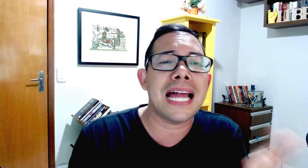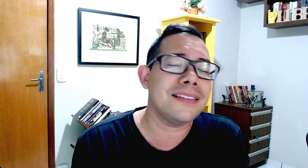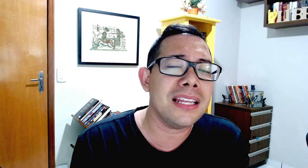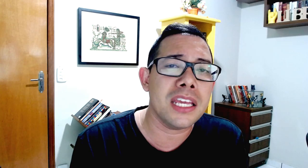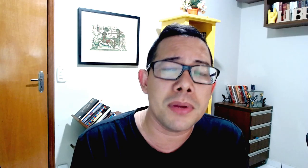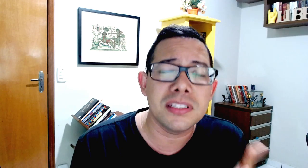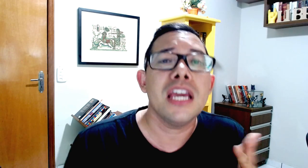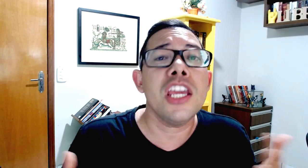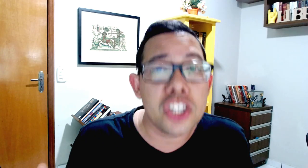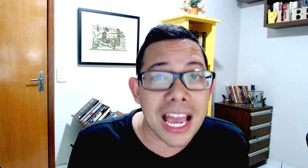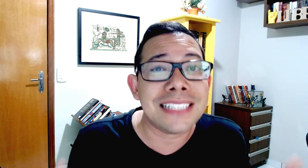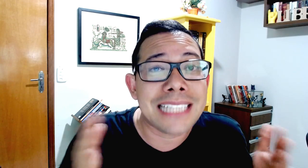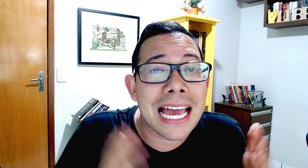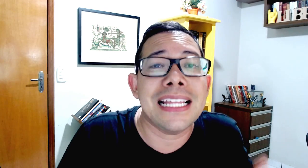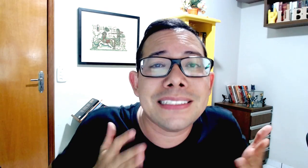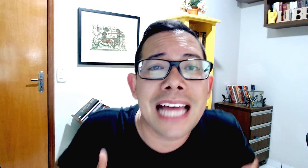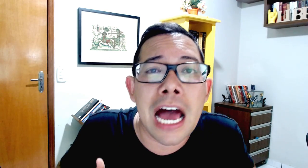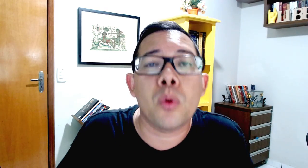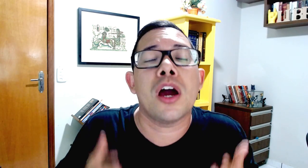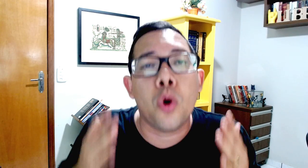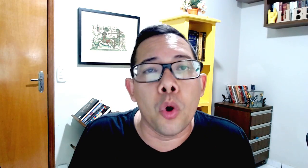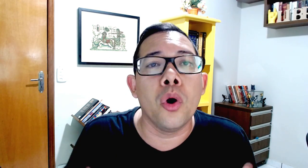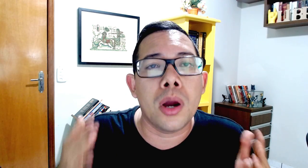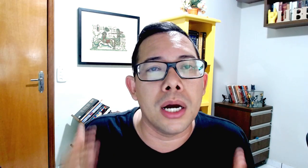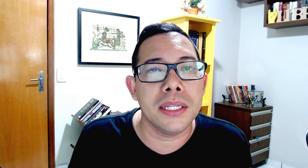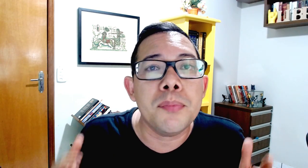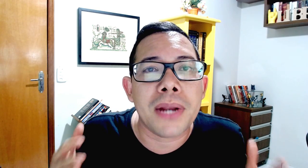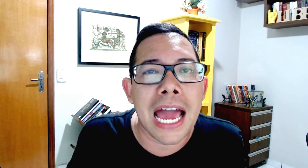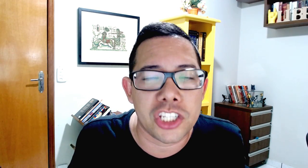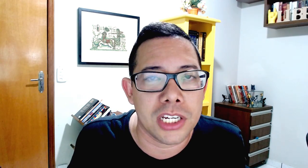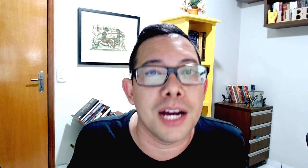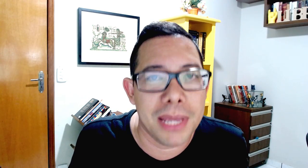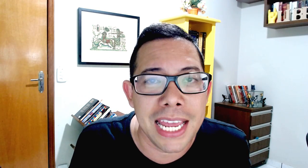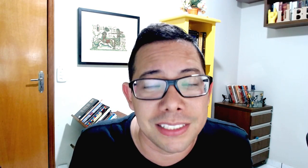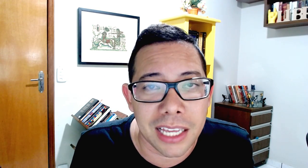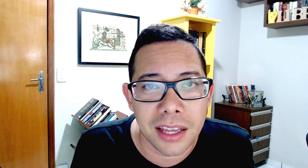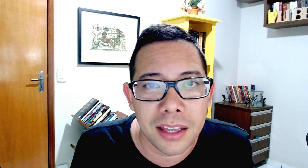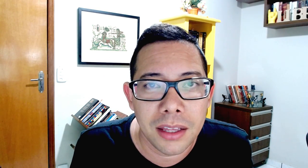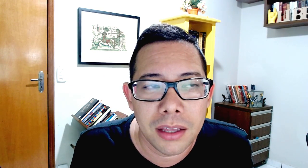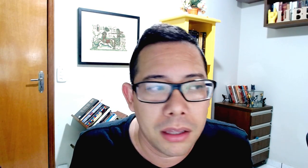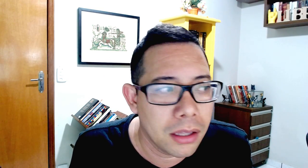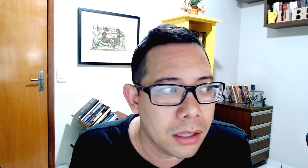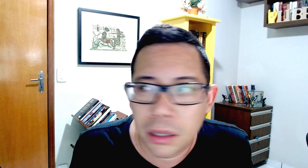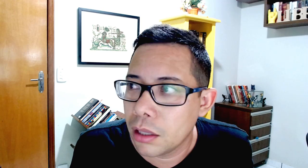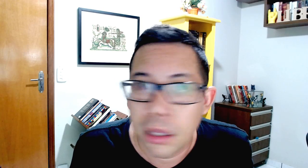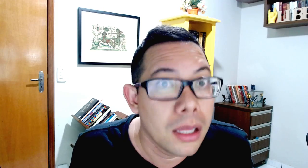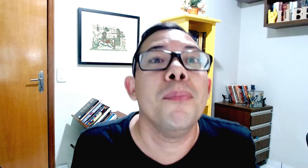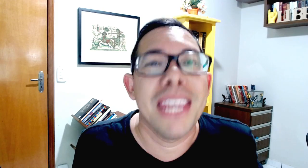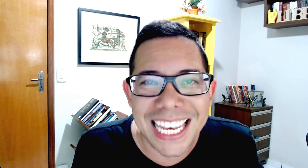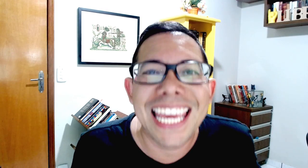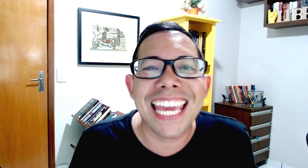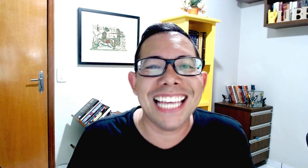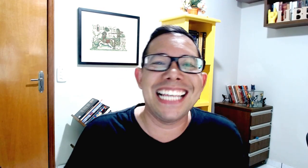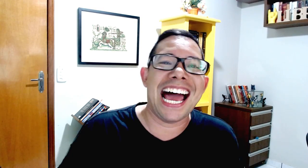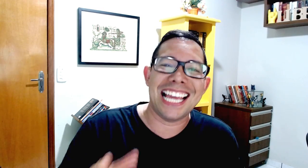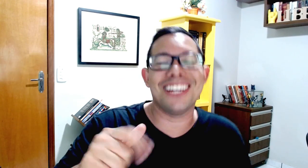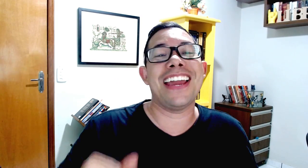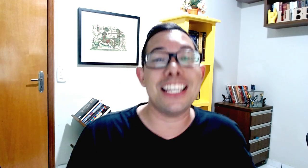os sinais em libras e já sair dessa aula colocando em prática beleza Ah beleza então